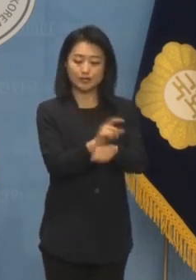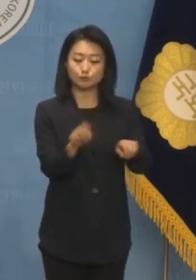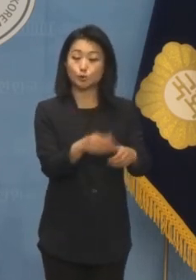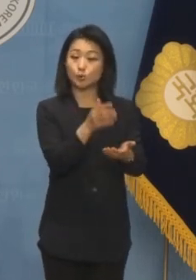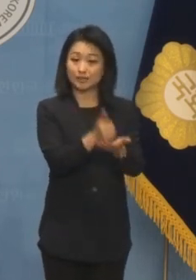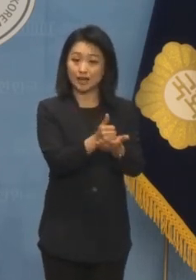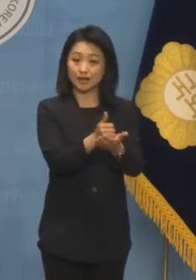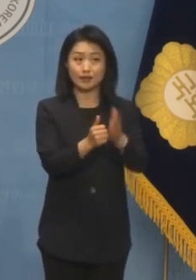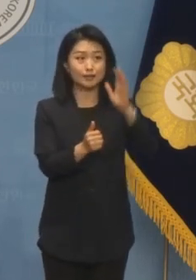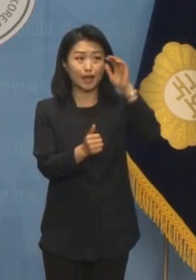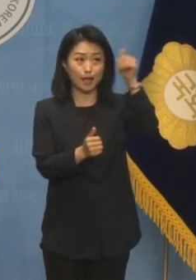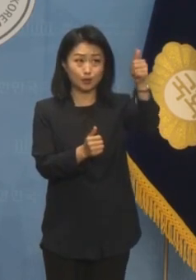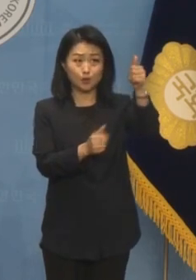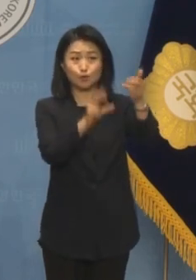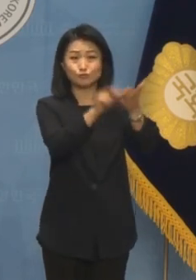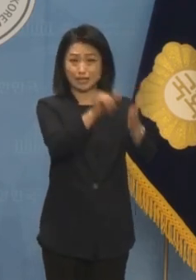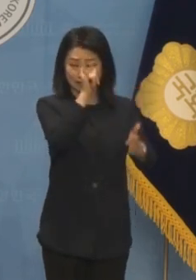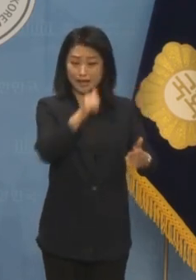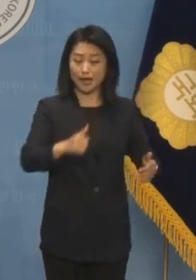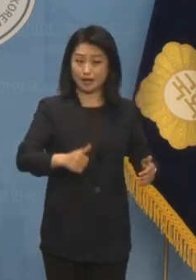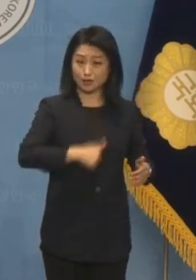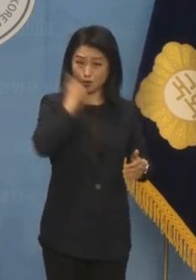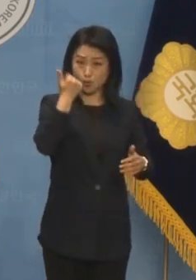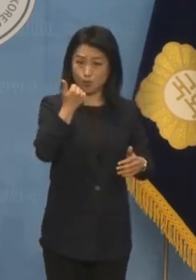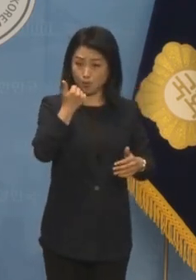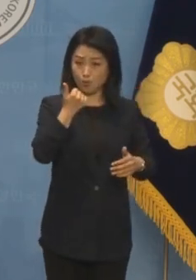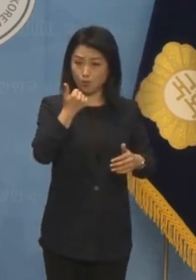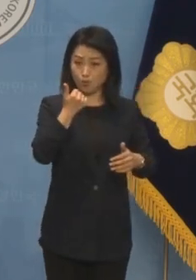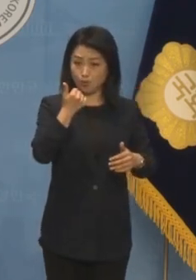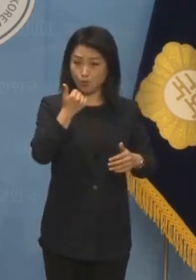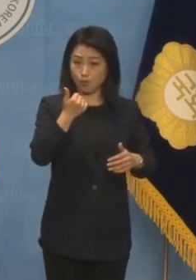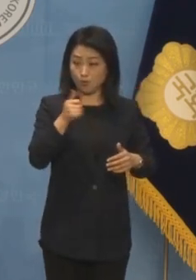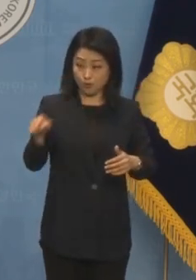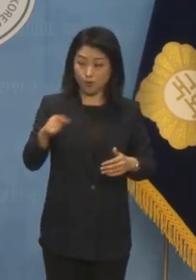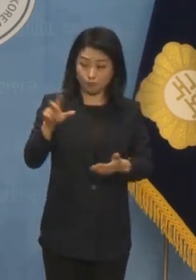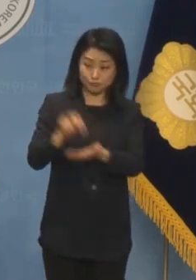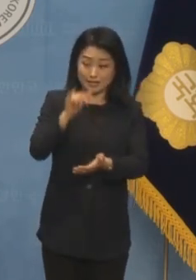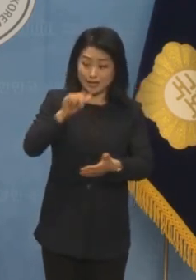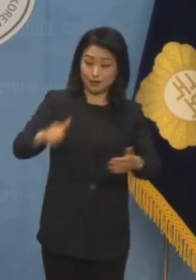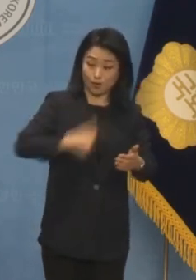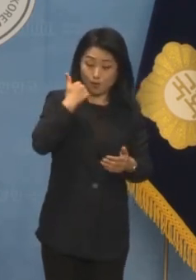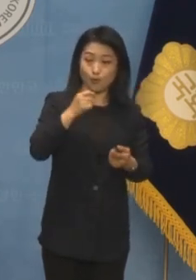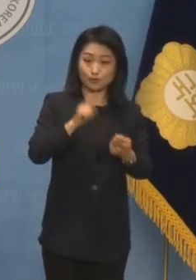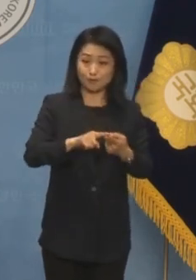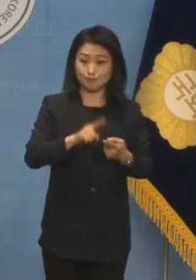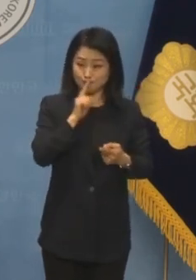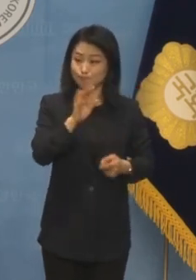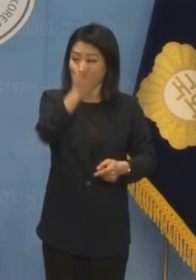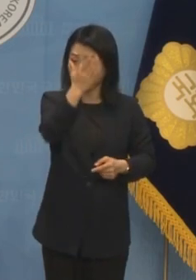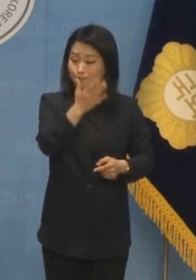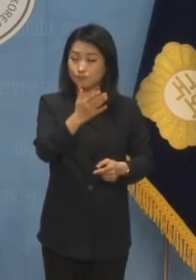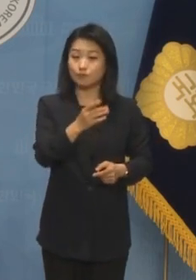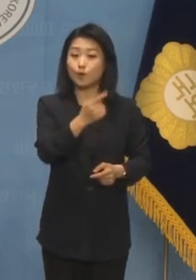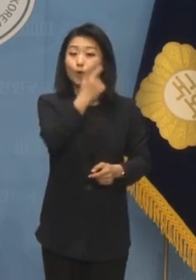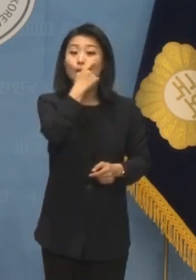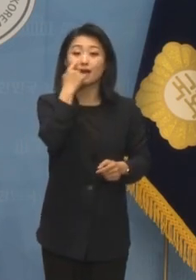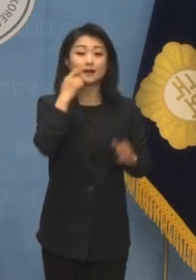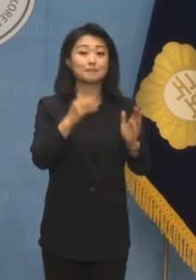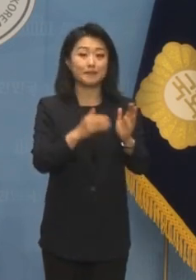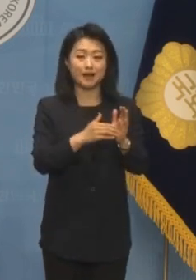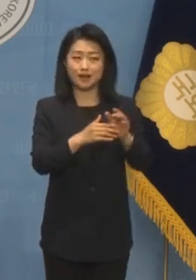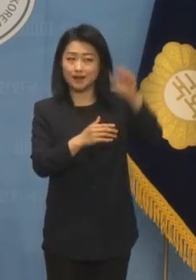있다고 격노하면 안 되나, 격노한 게 죄인가라며 VIP 격노를 확인해 주었습니다. 무언가